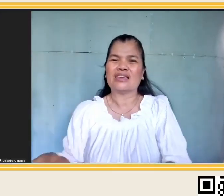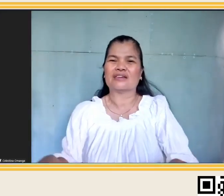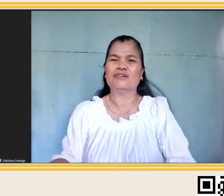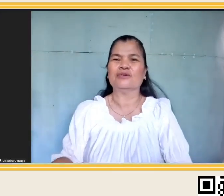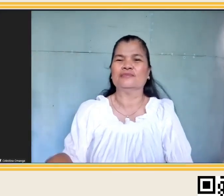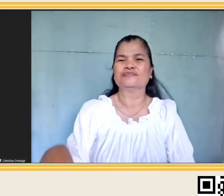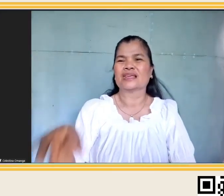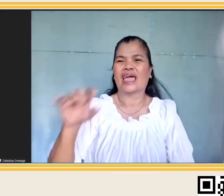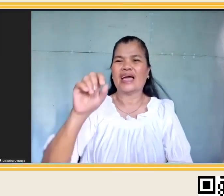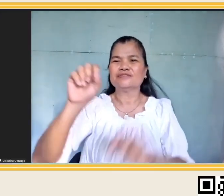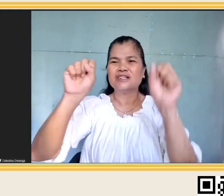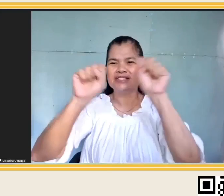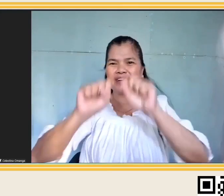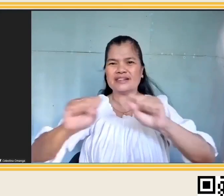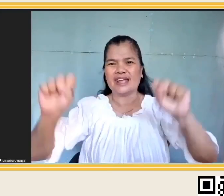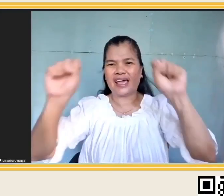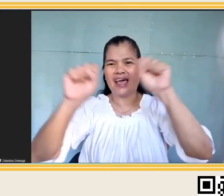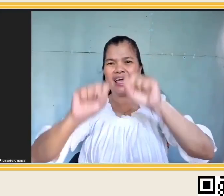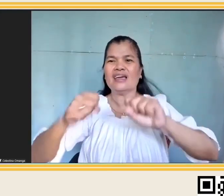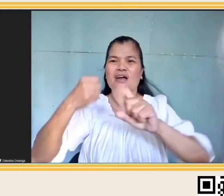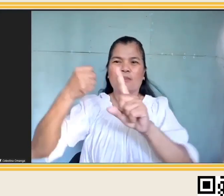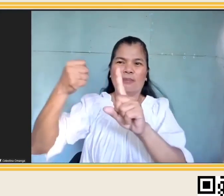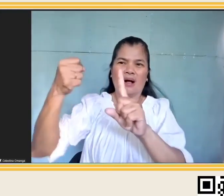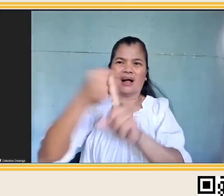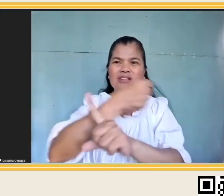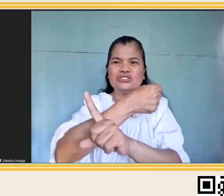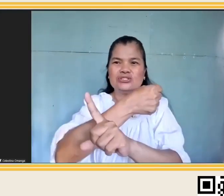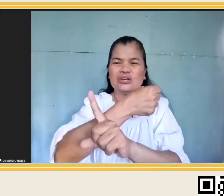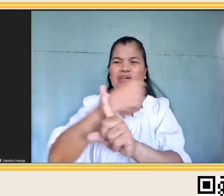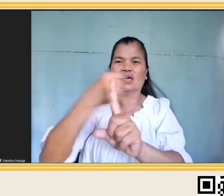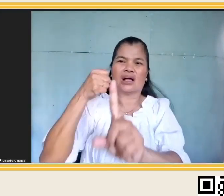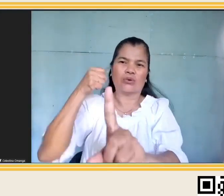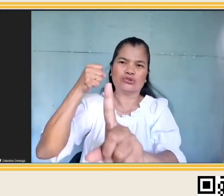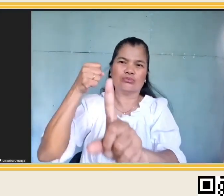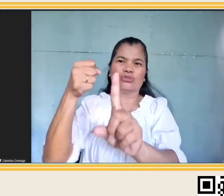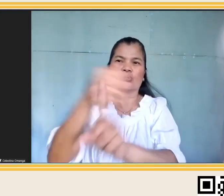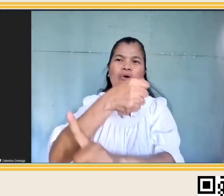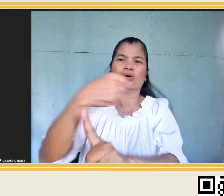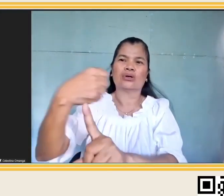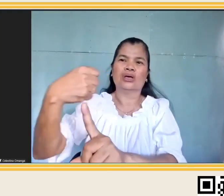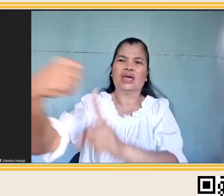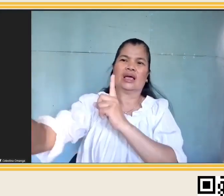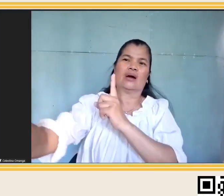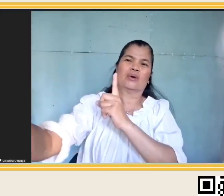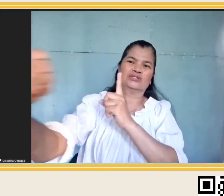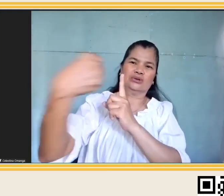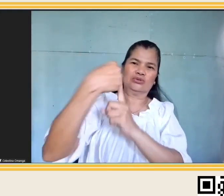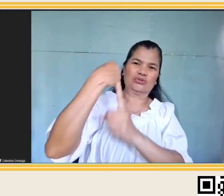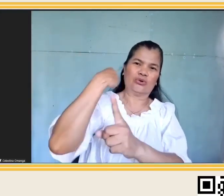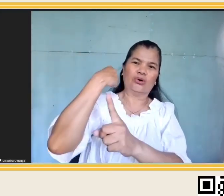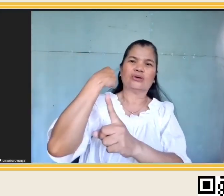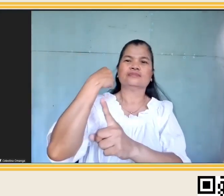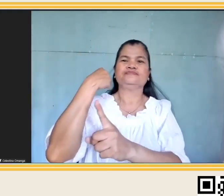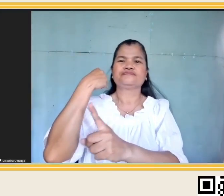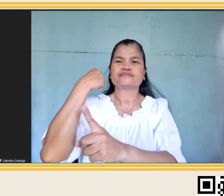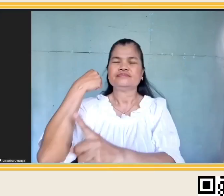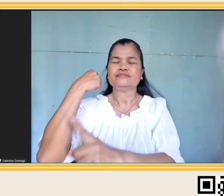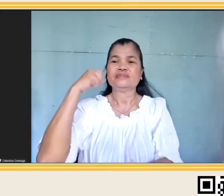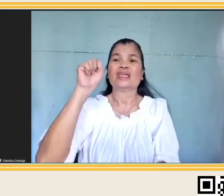Review tayo, review. S for Saturday, punch, ikaw sumuntok, ikaw ang